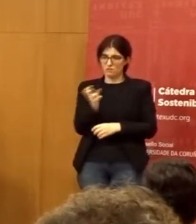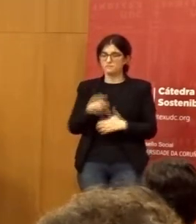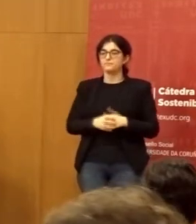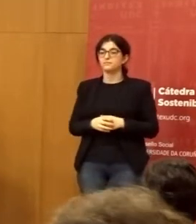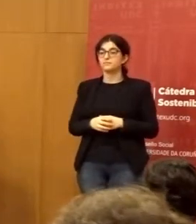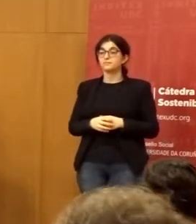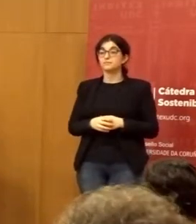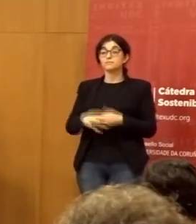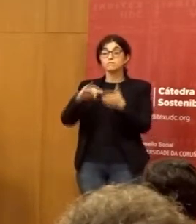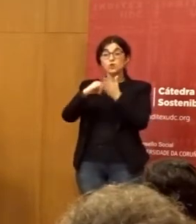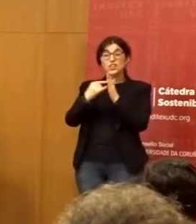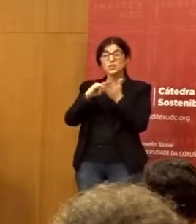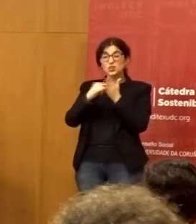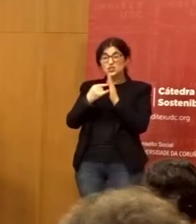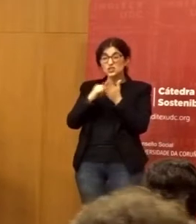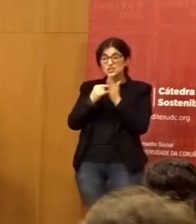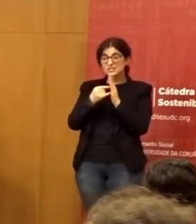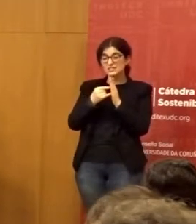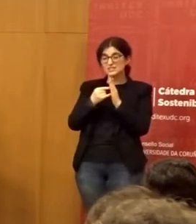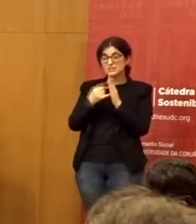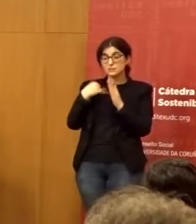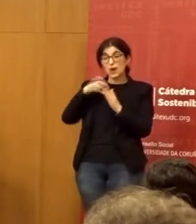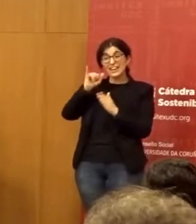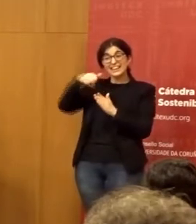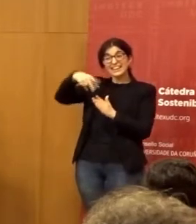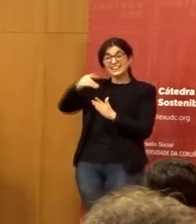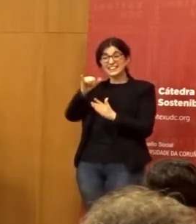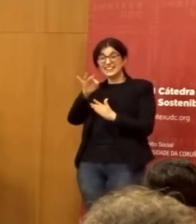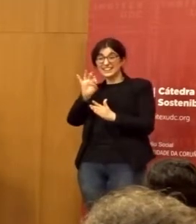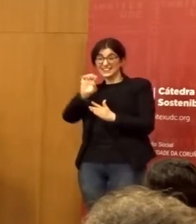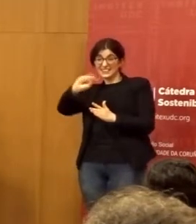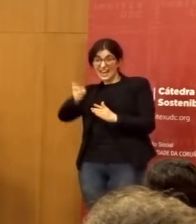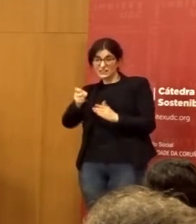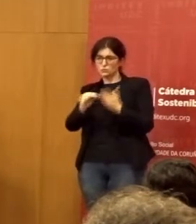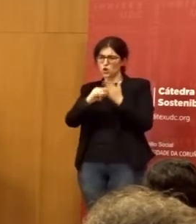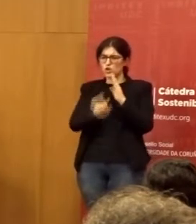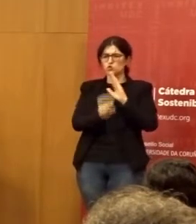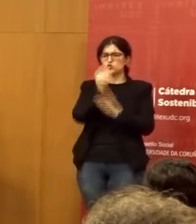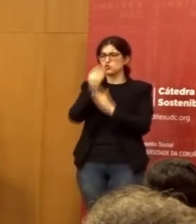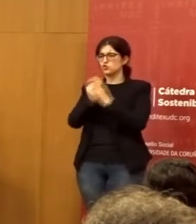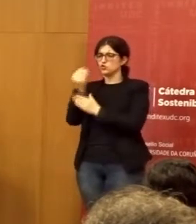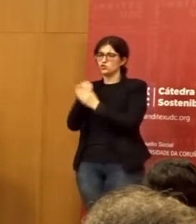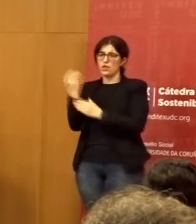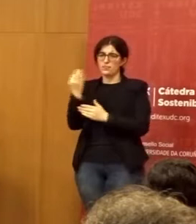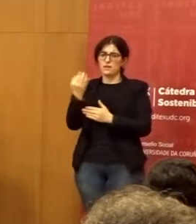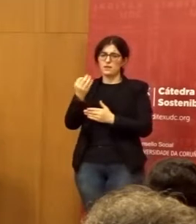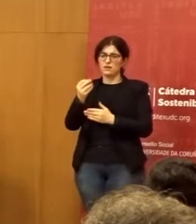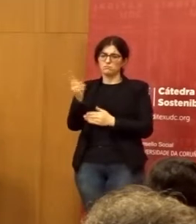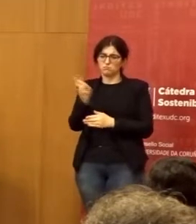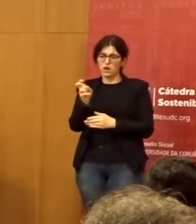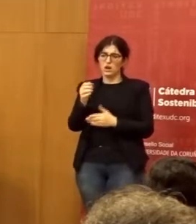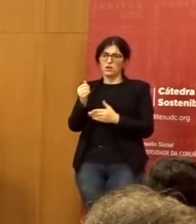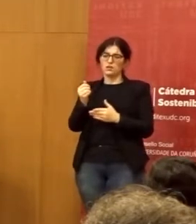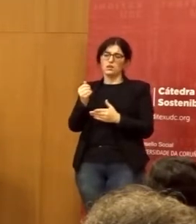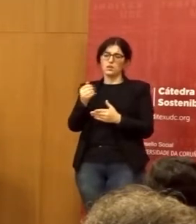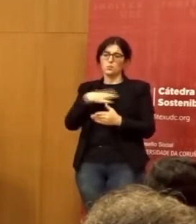proyectos de ámbito social que desarrolla el Grupo Inditex tienen que ser proyectos sostenibles por sí mismos, rentables. O